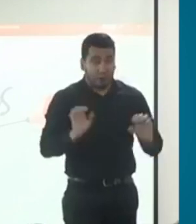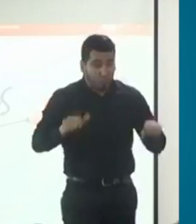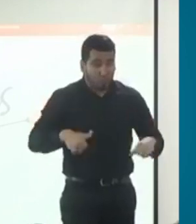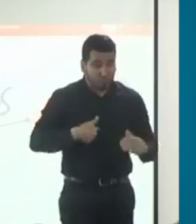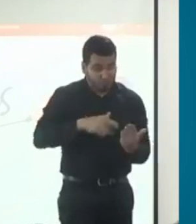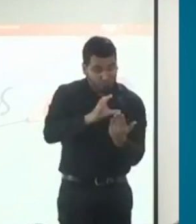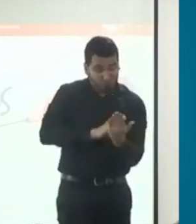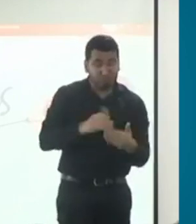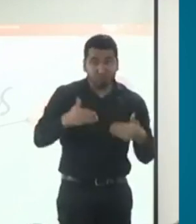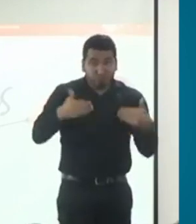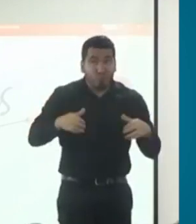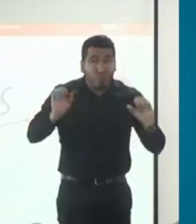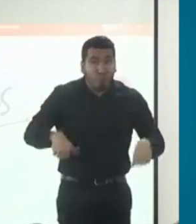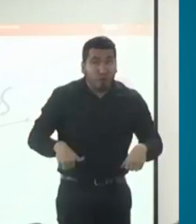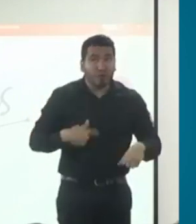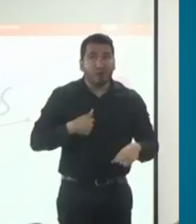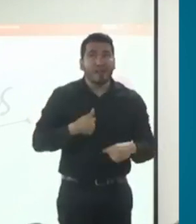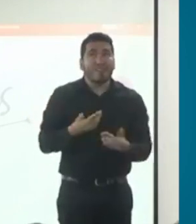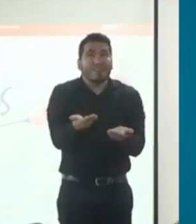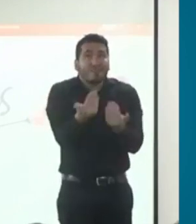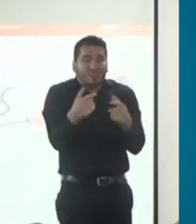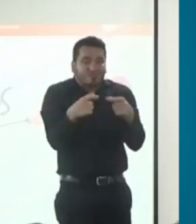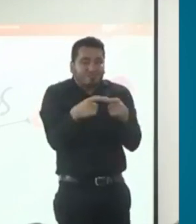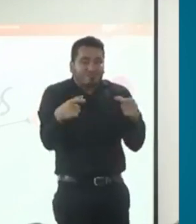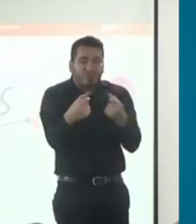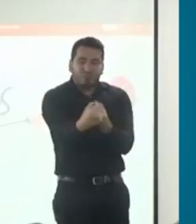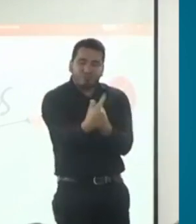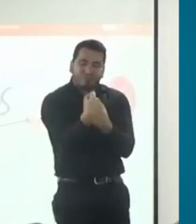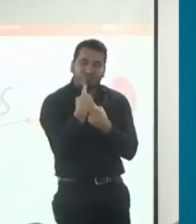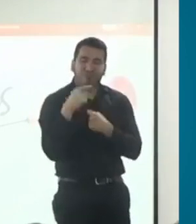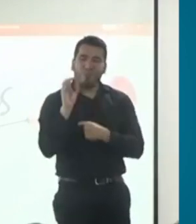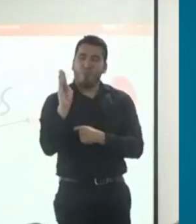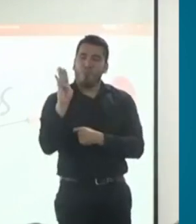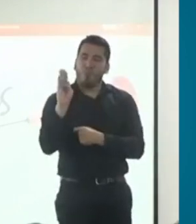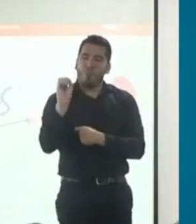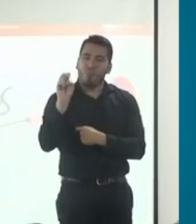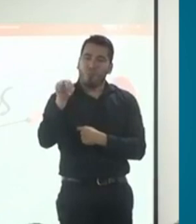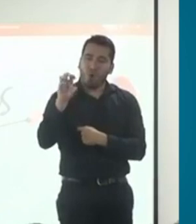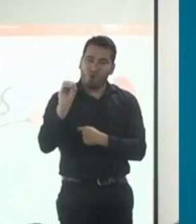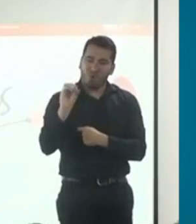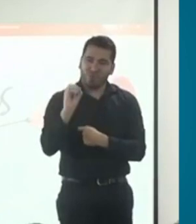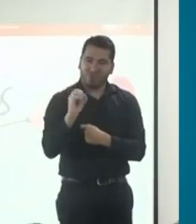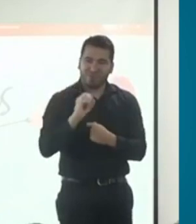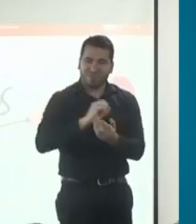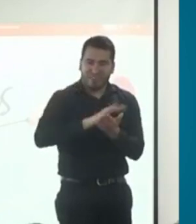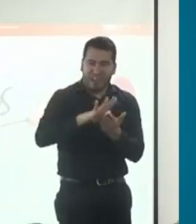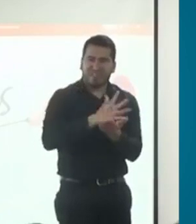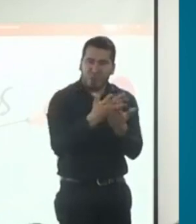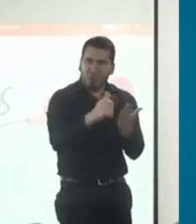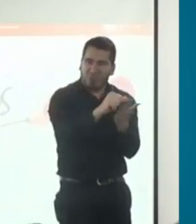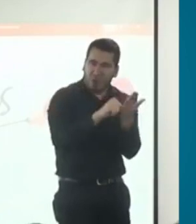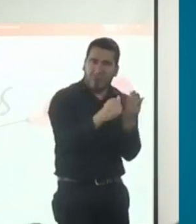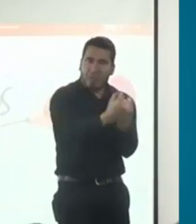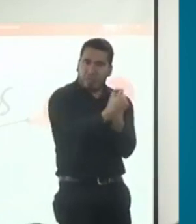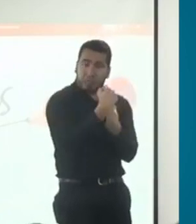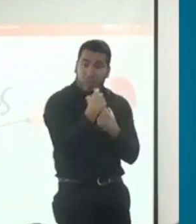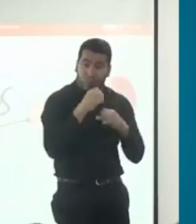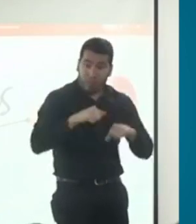certificado de discapacidad es necesario pasar por todo el equipo interdisciplinario o es válido el certificado es pedido por el médico general?